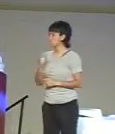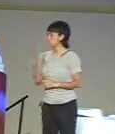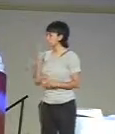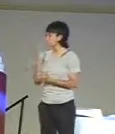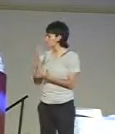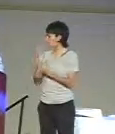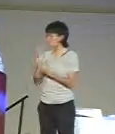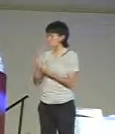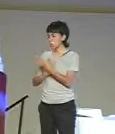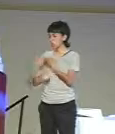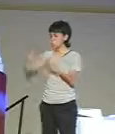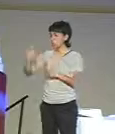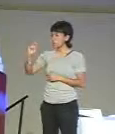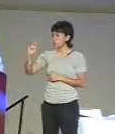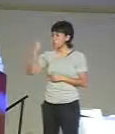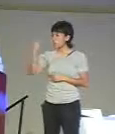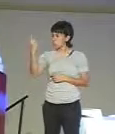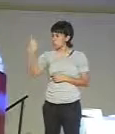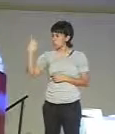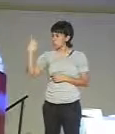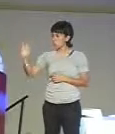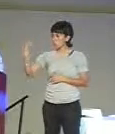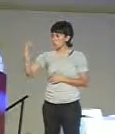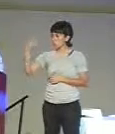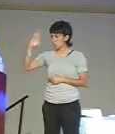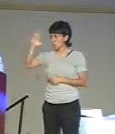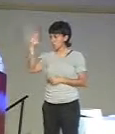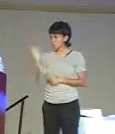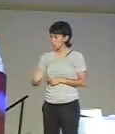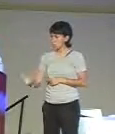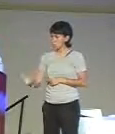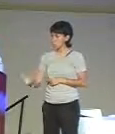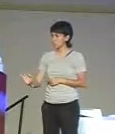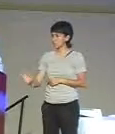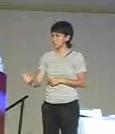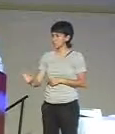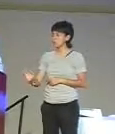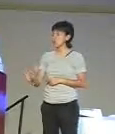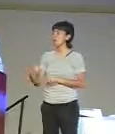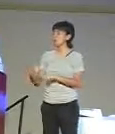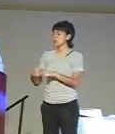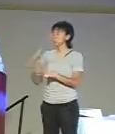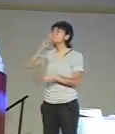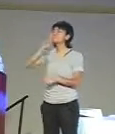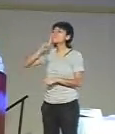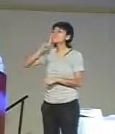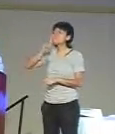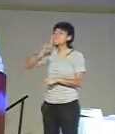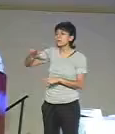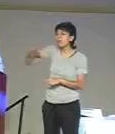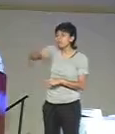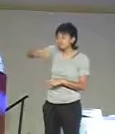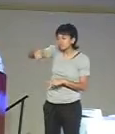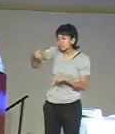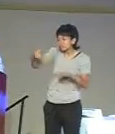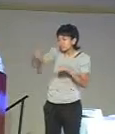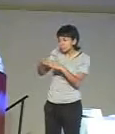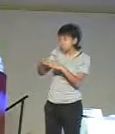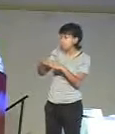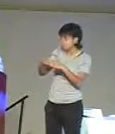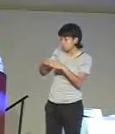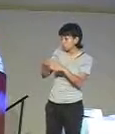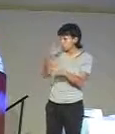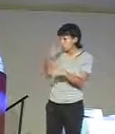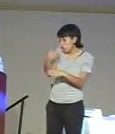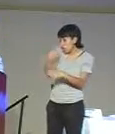solamente el 31.4% el porcentaje de mujeres que fueron